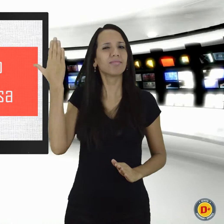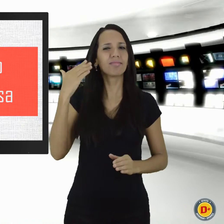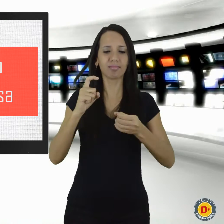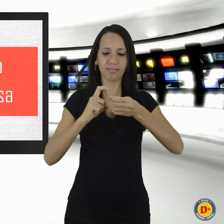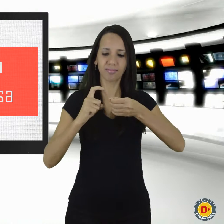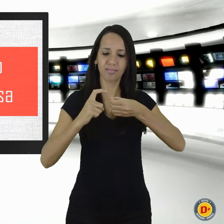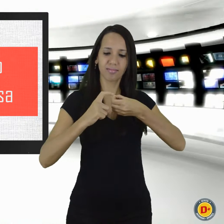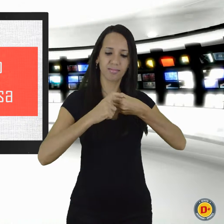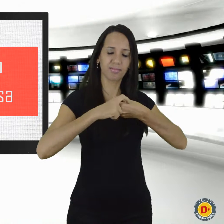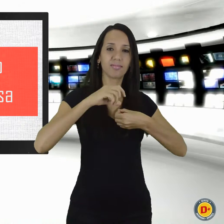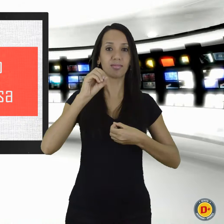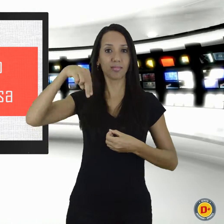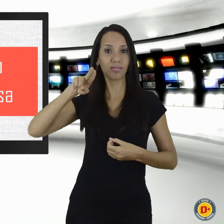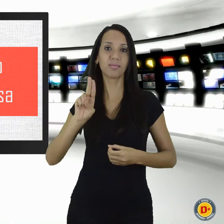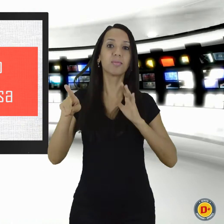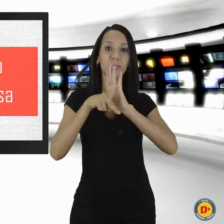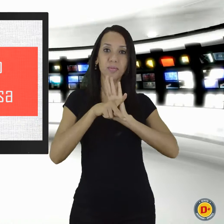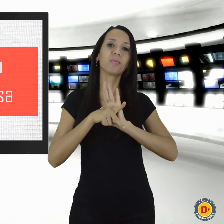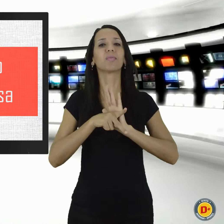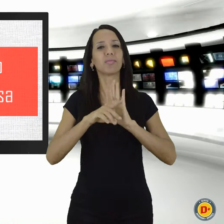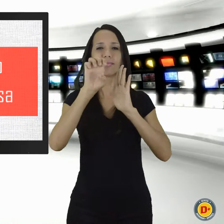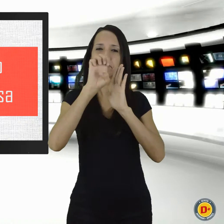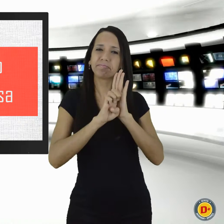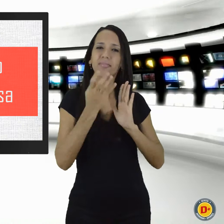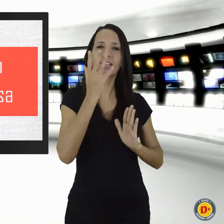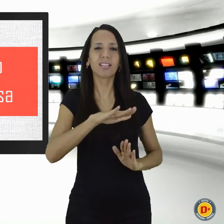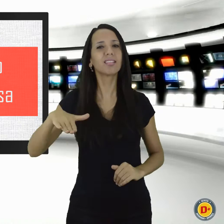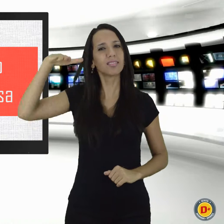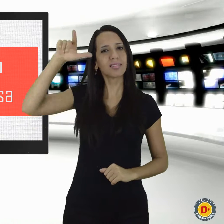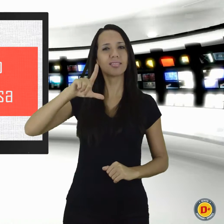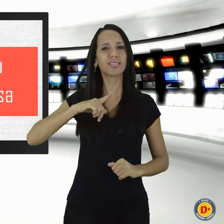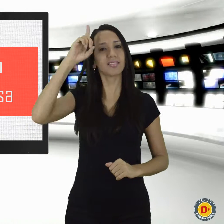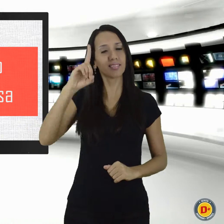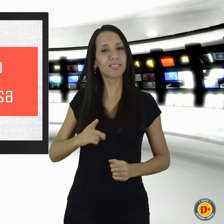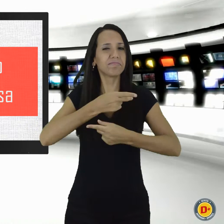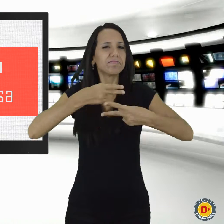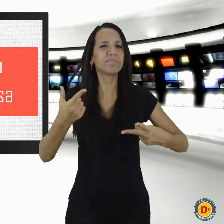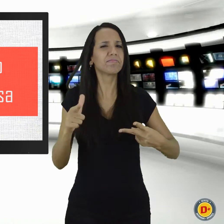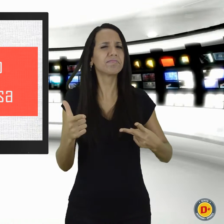com Deficiência, interesse público e nem internet para disseminar minhas reclamações em relação ao